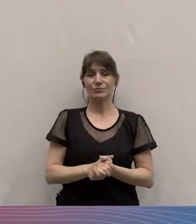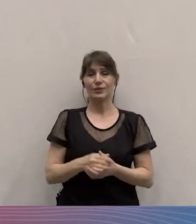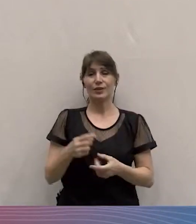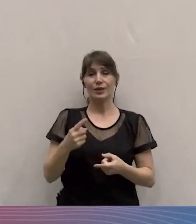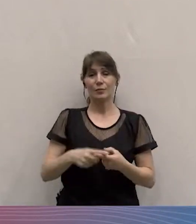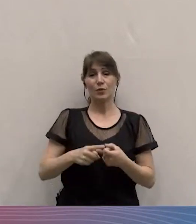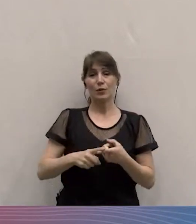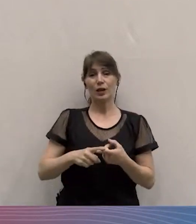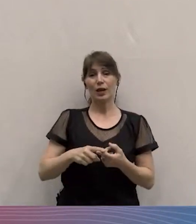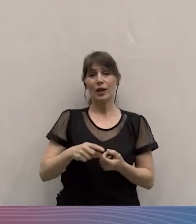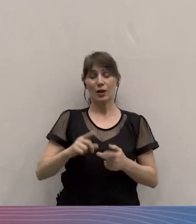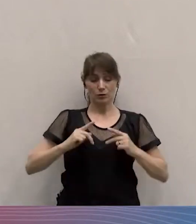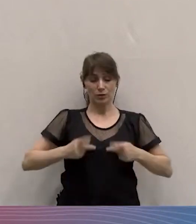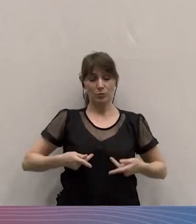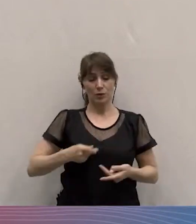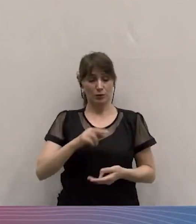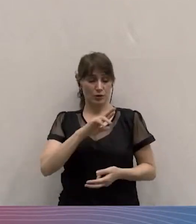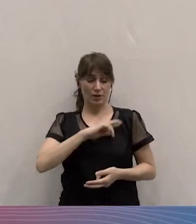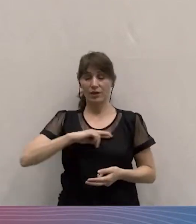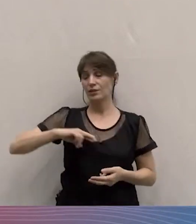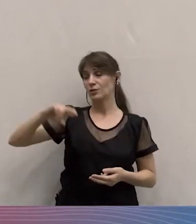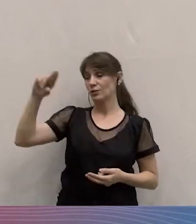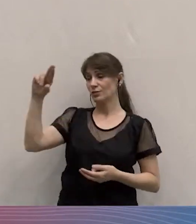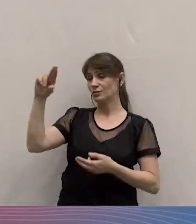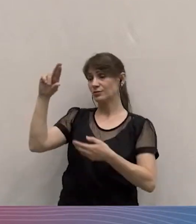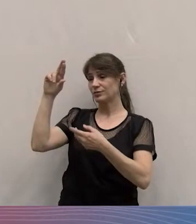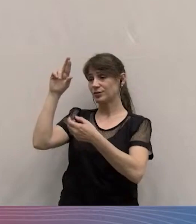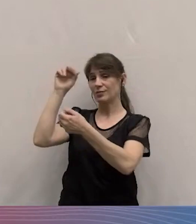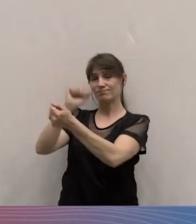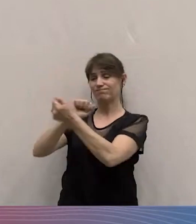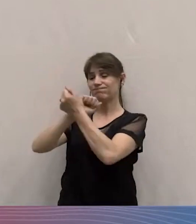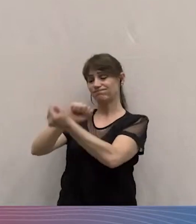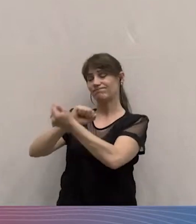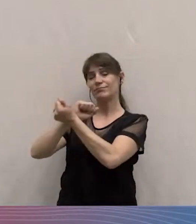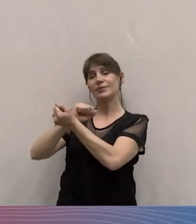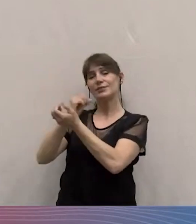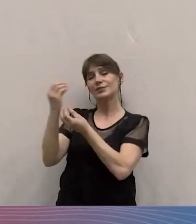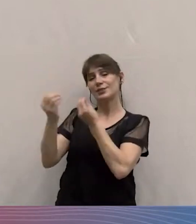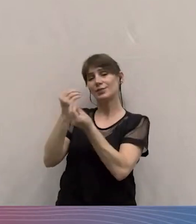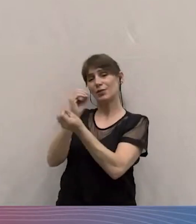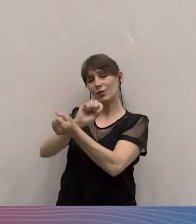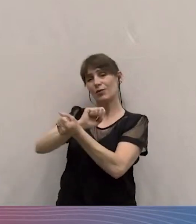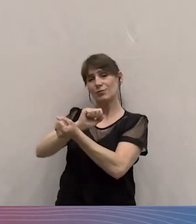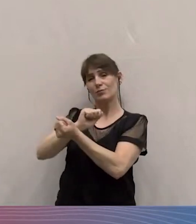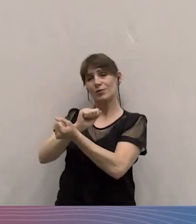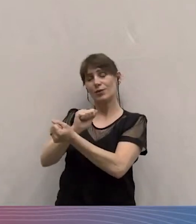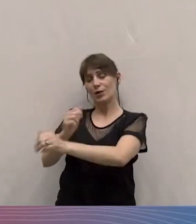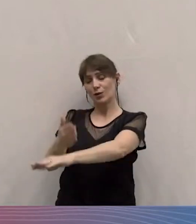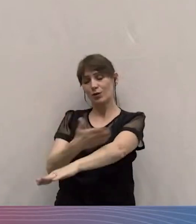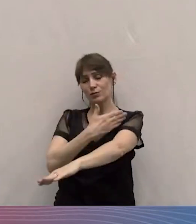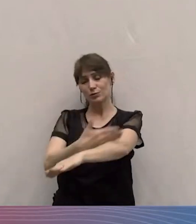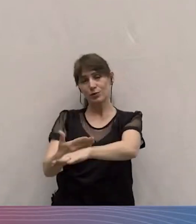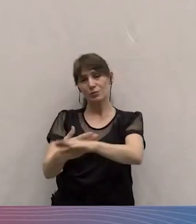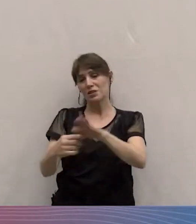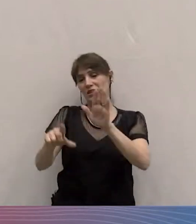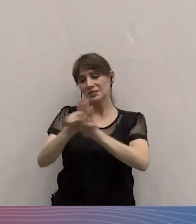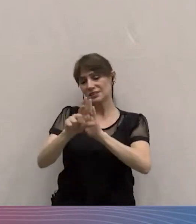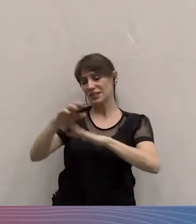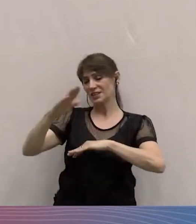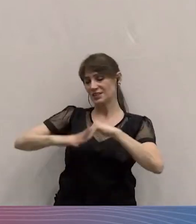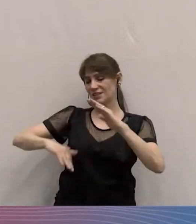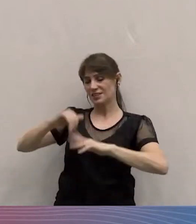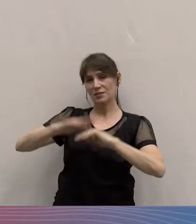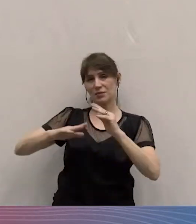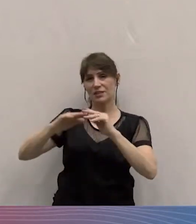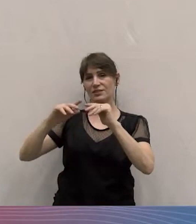homem religioso, irmãos, é preso às formas, rituais, costumes e práticas